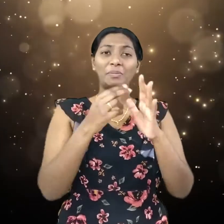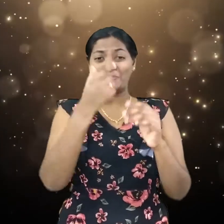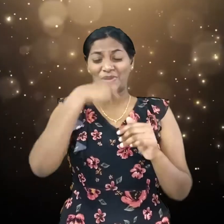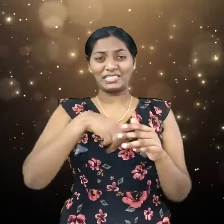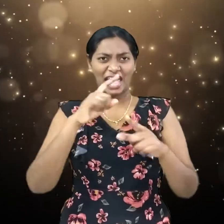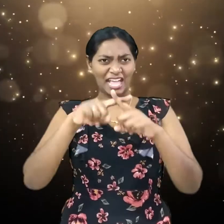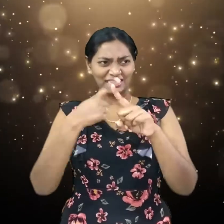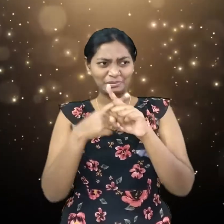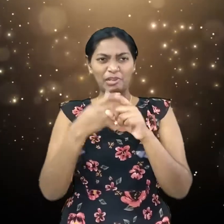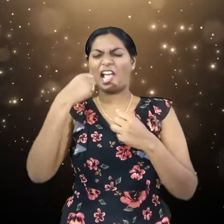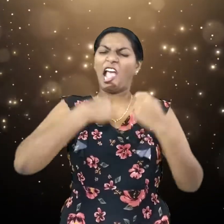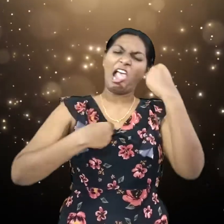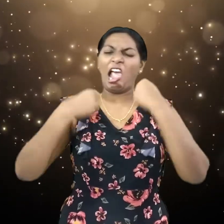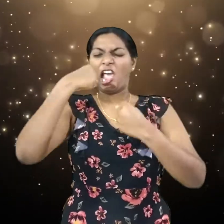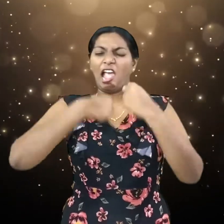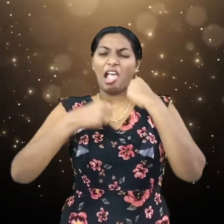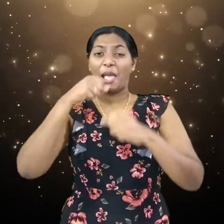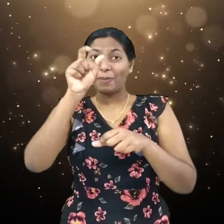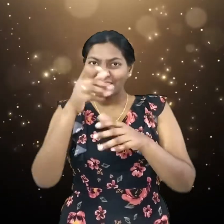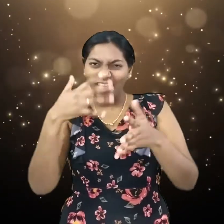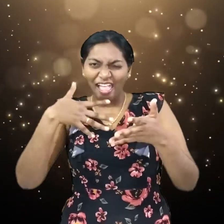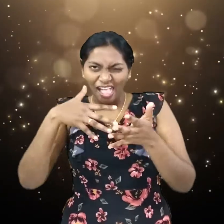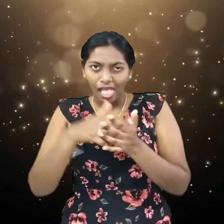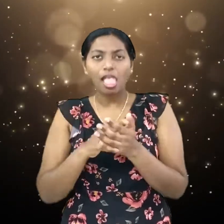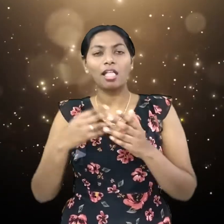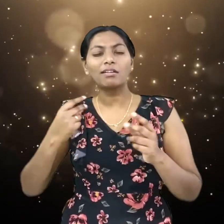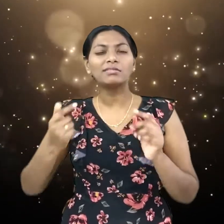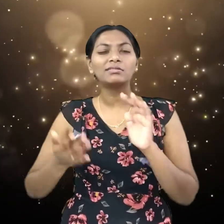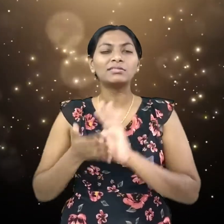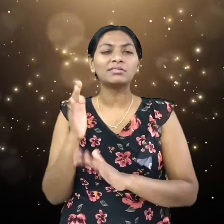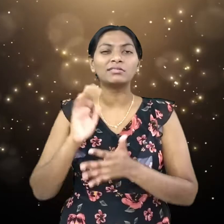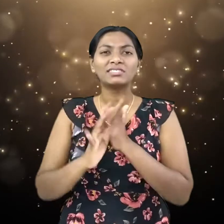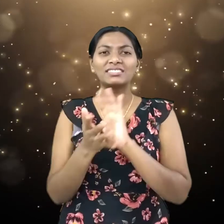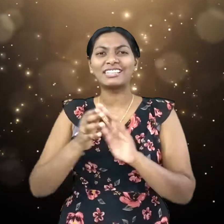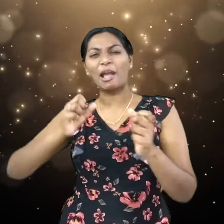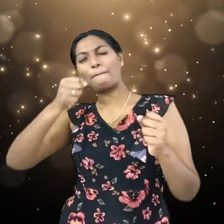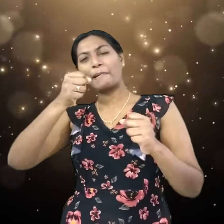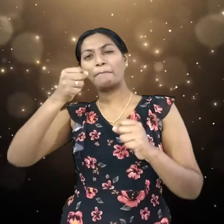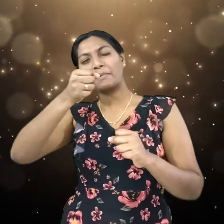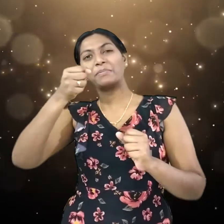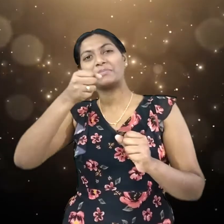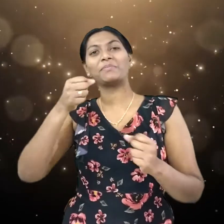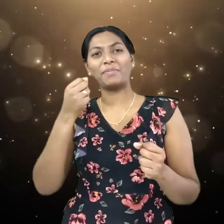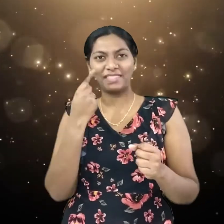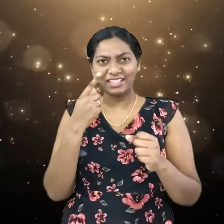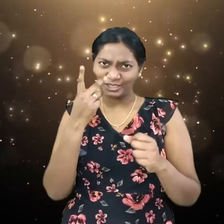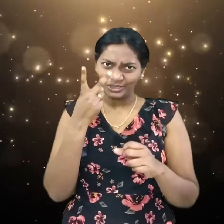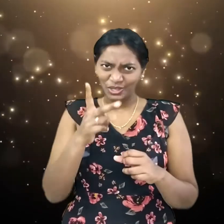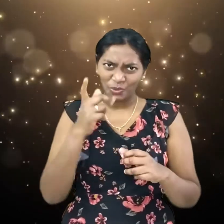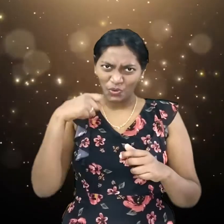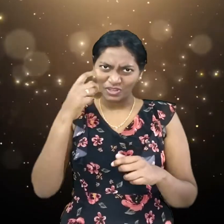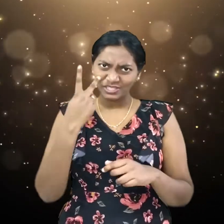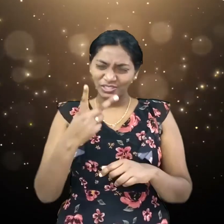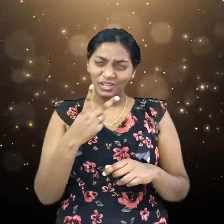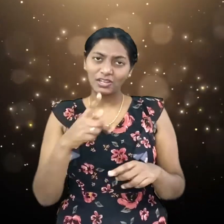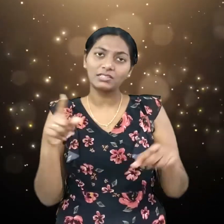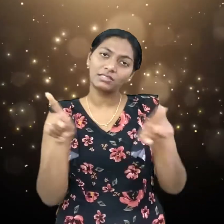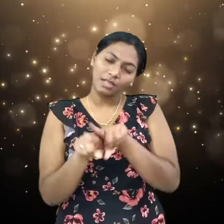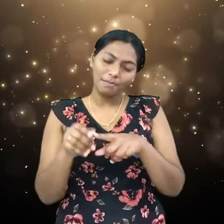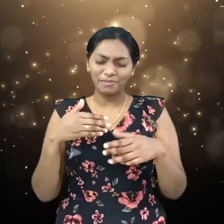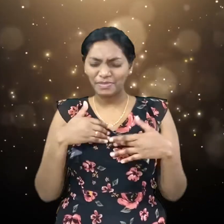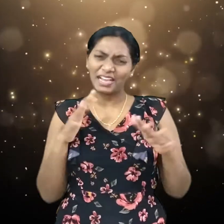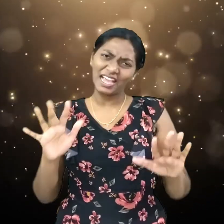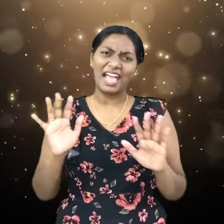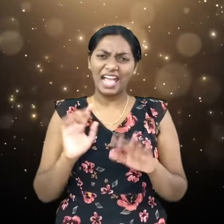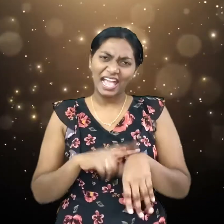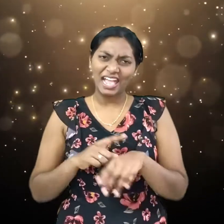खाते रहो खाते रहो, जब सामने वाला थक गया उसे पता है अब मेरा टाइम है, समझ में आया ना, देखे ना बॉक्सिंग की मूवीज, तो हमें पता है